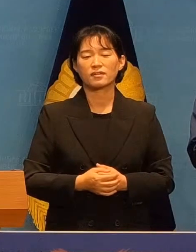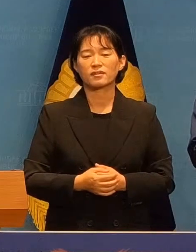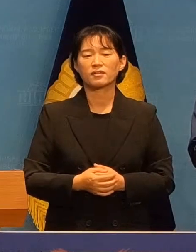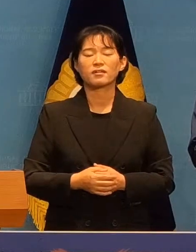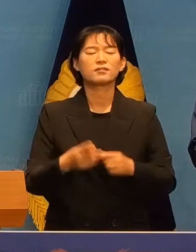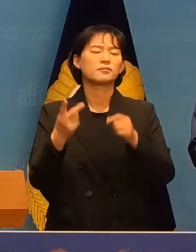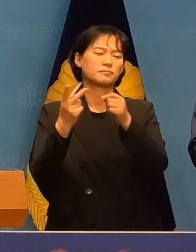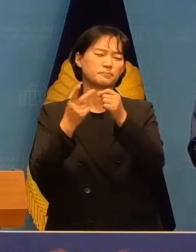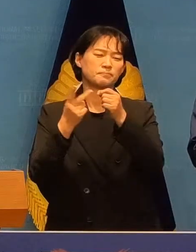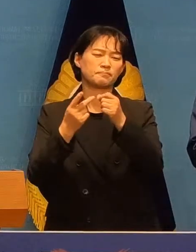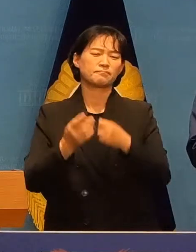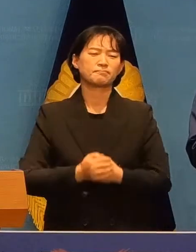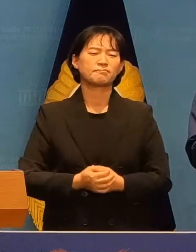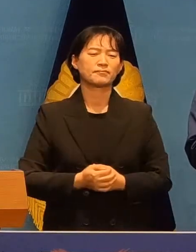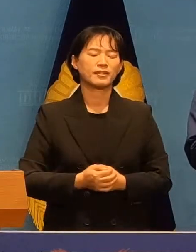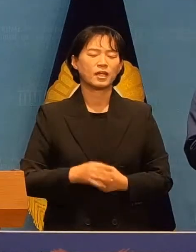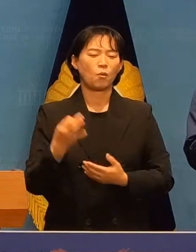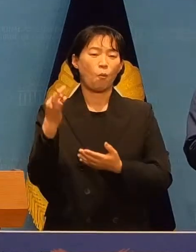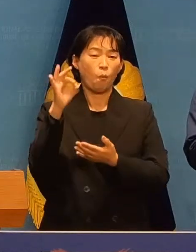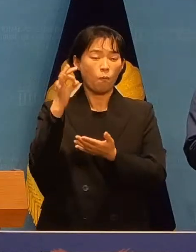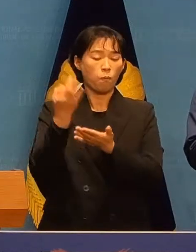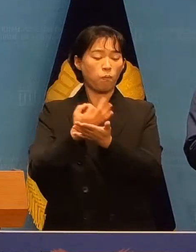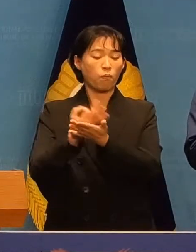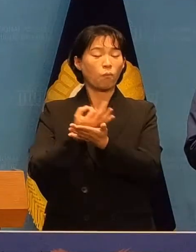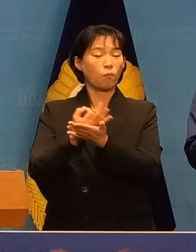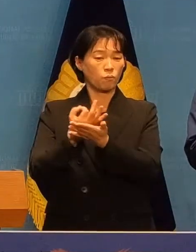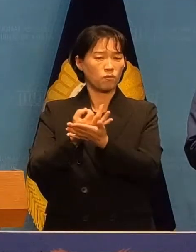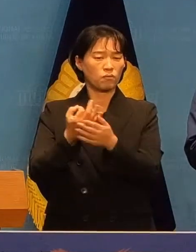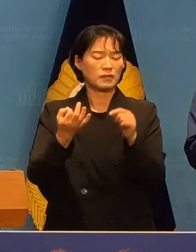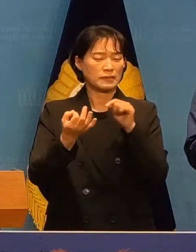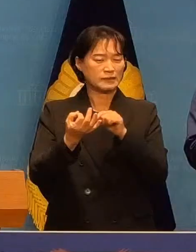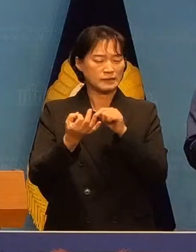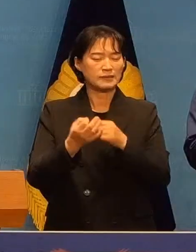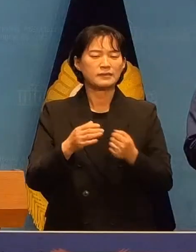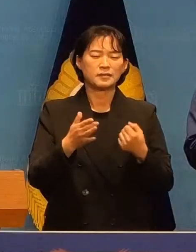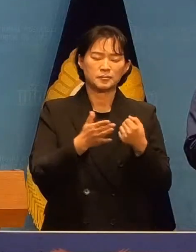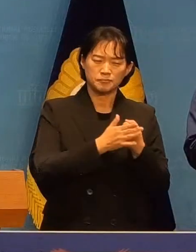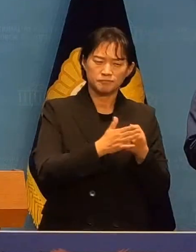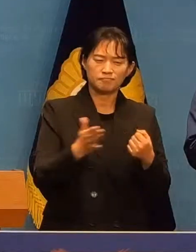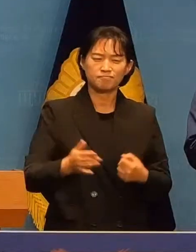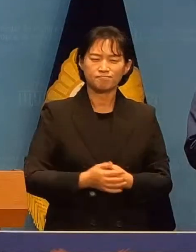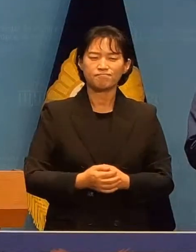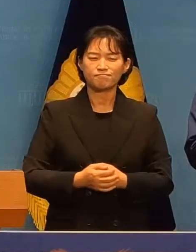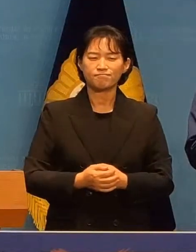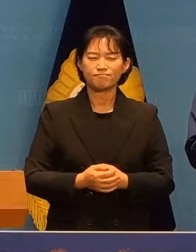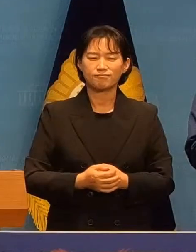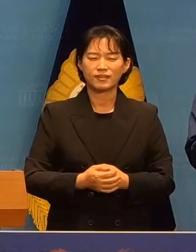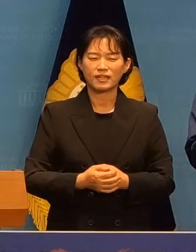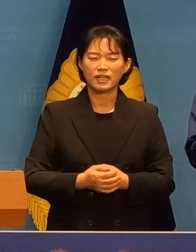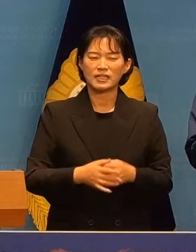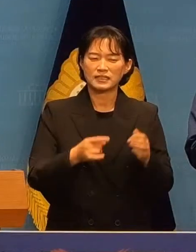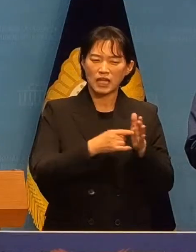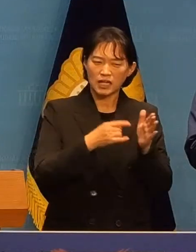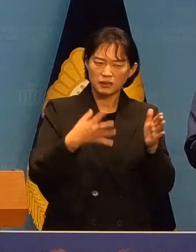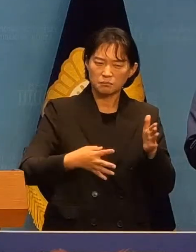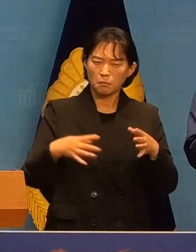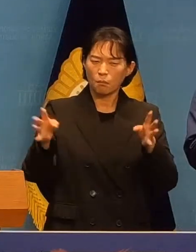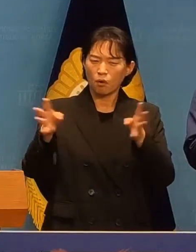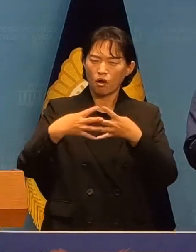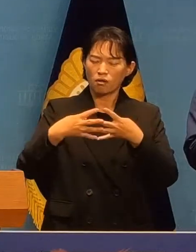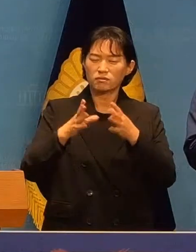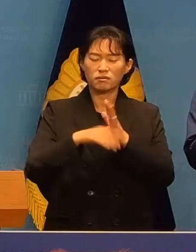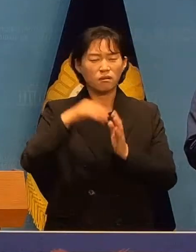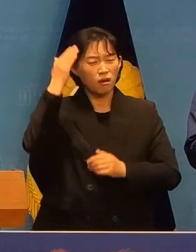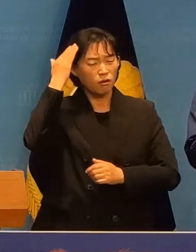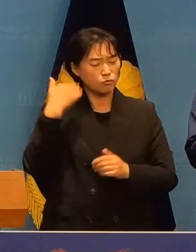두 번째는 수익성을 이유로 해서 관세 협상에서